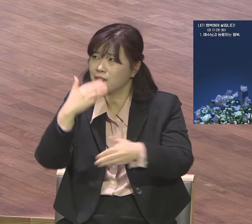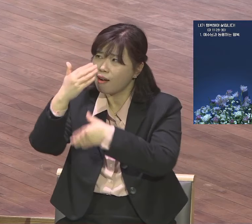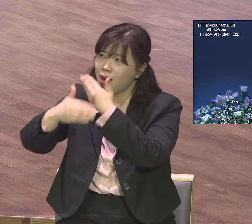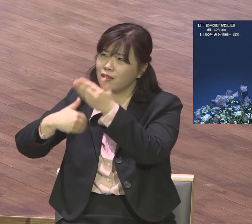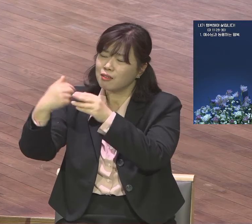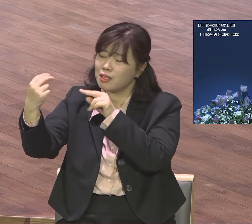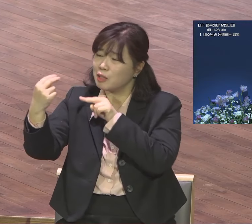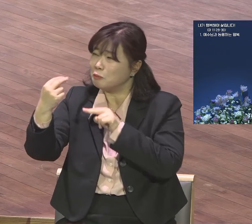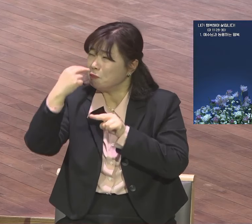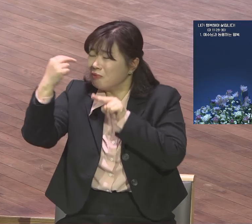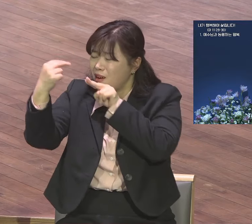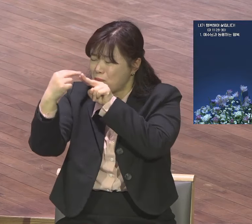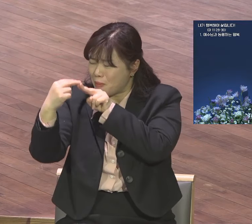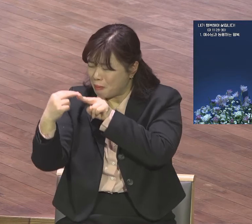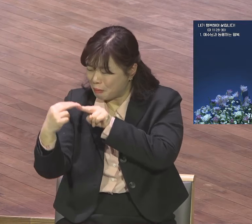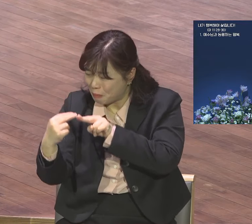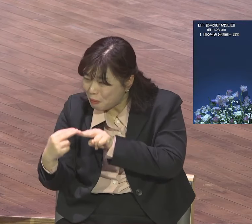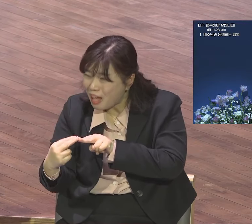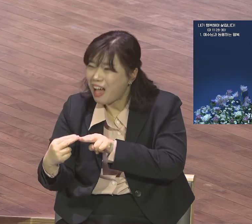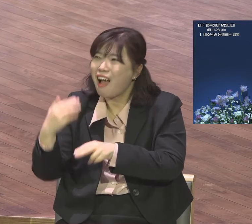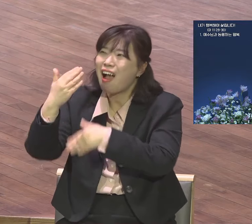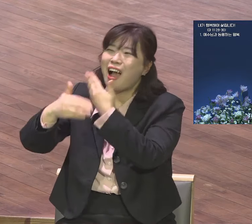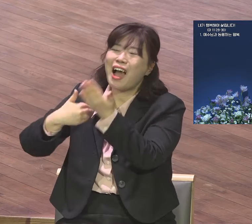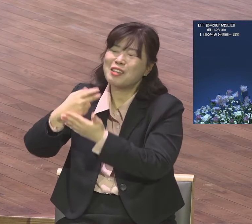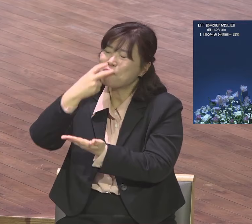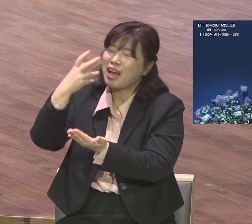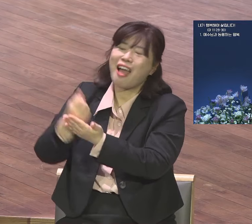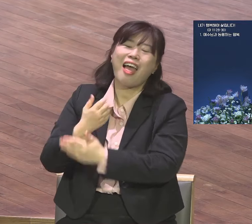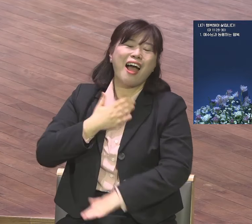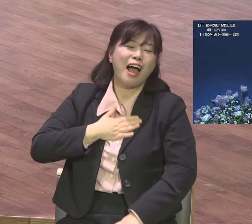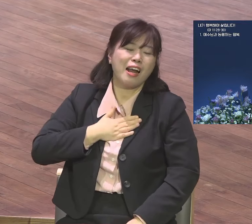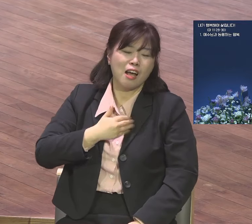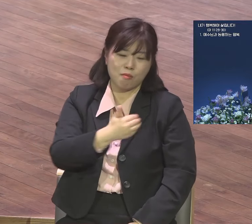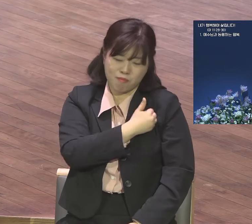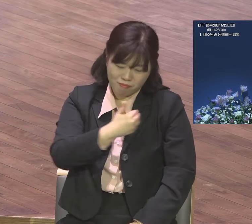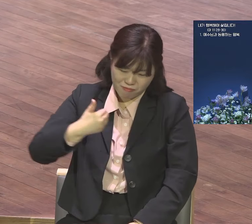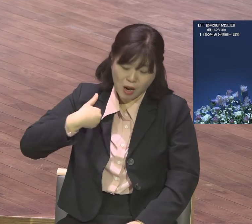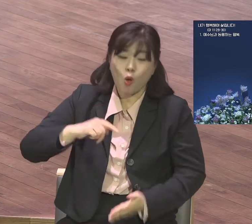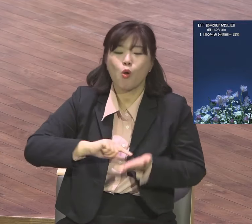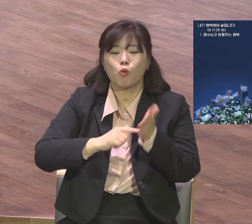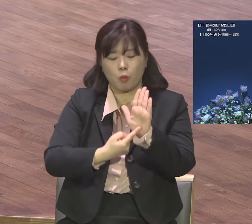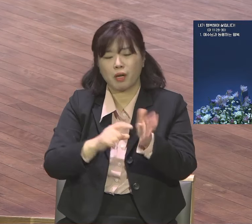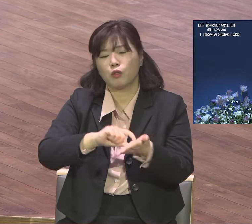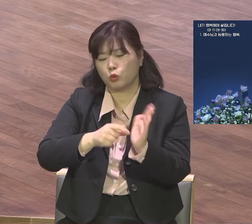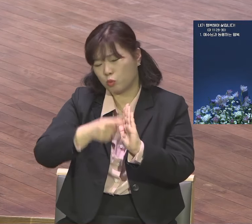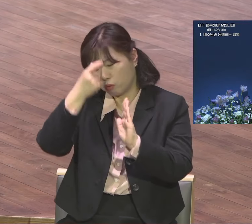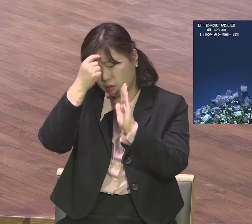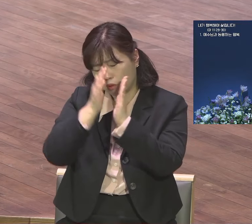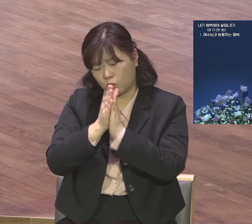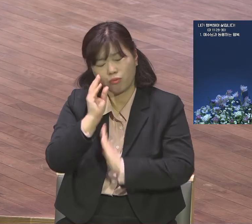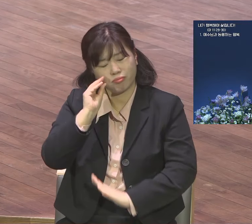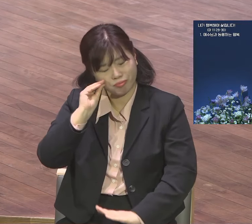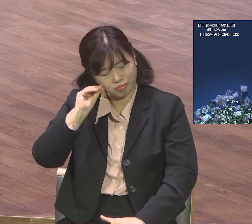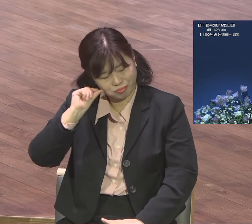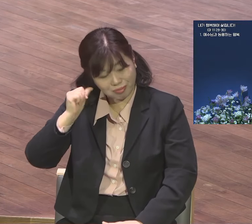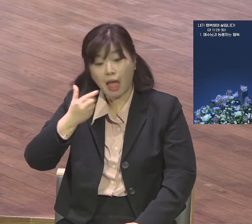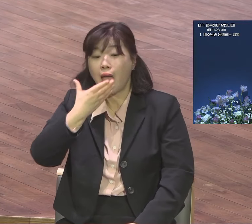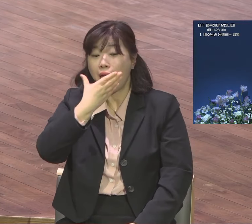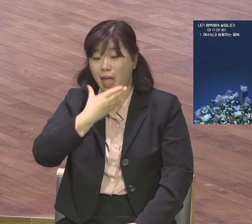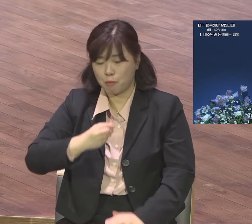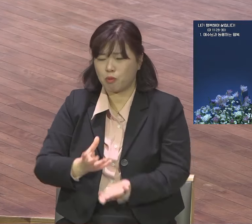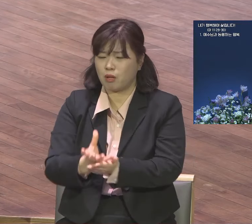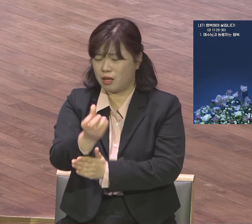듣게 되기를 소망합니다. 다윗처럼 즐겁게 주님과 소통하는 행복을 누리시기